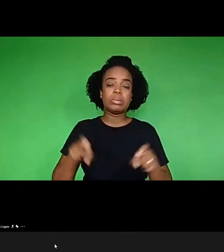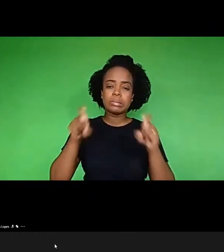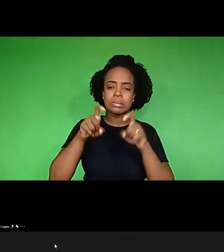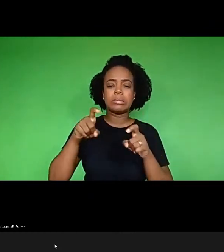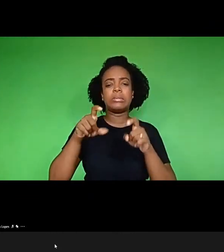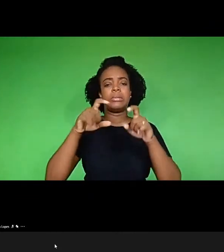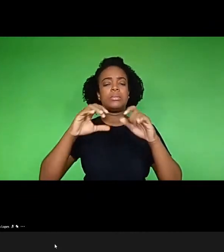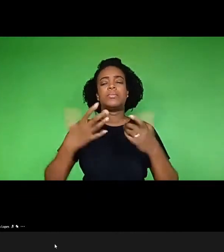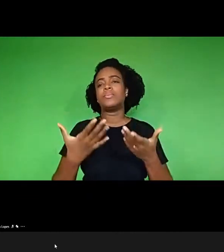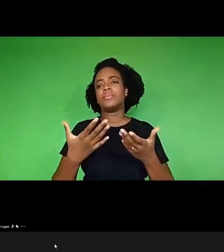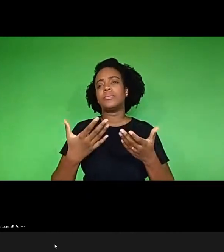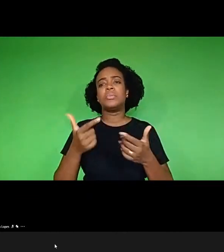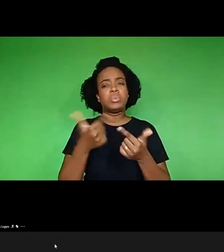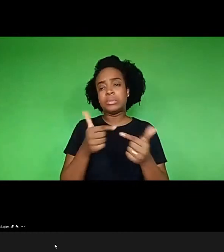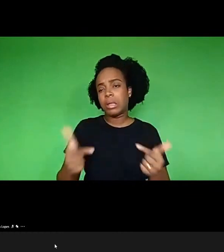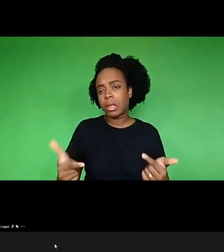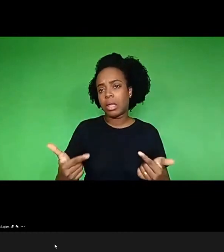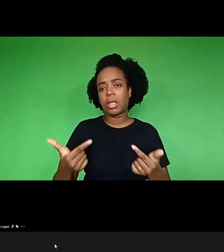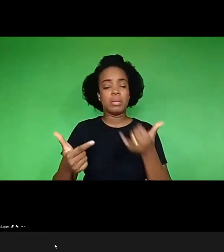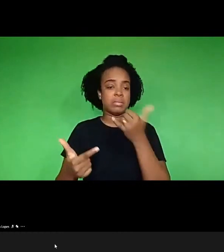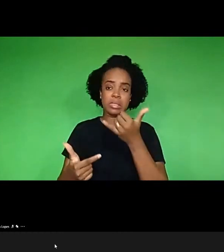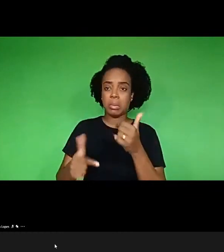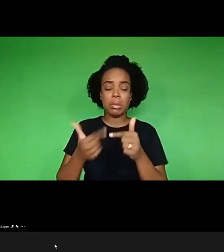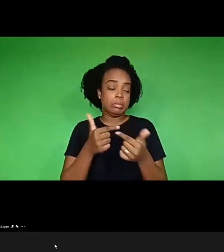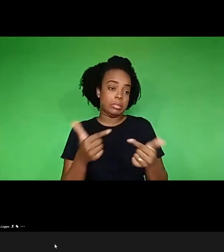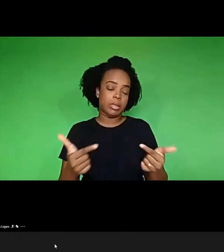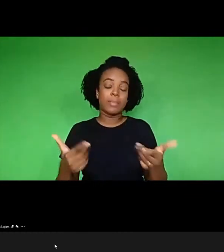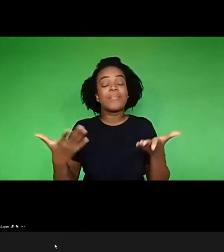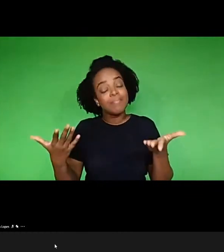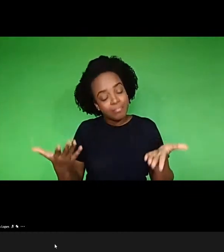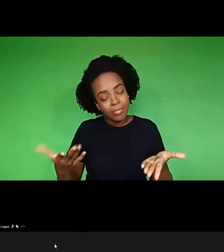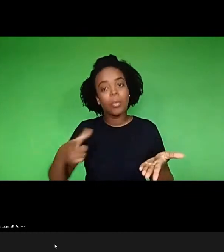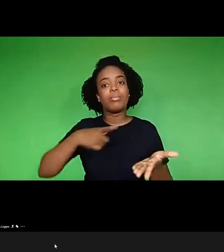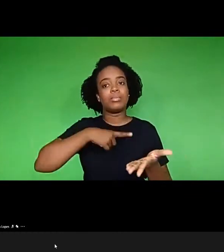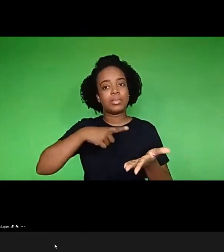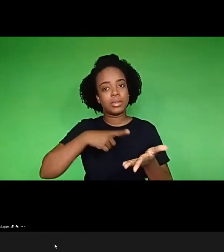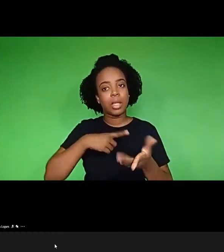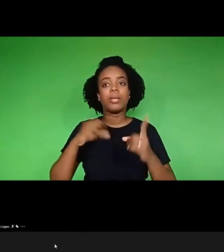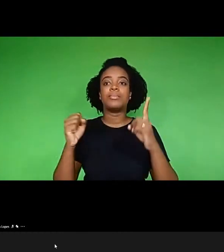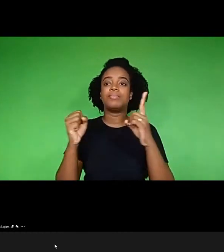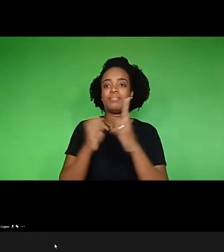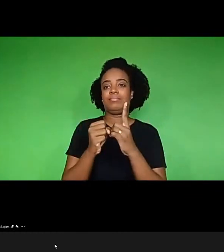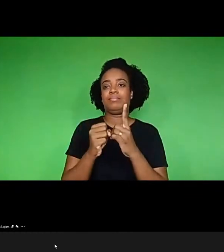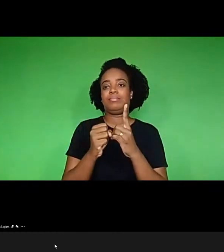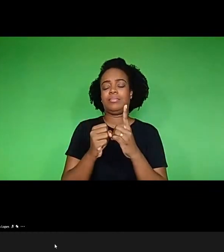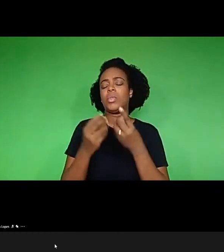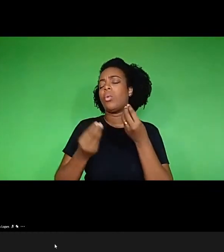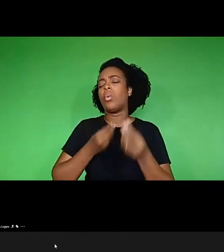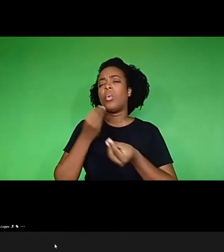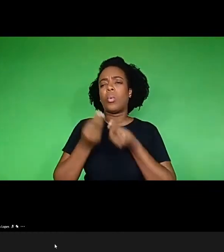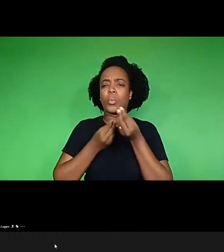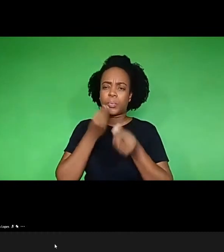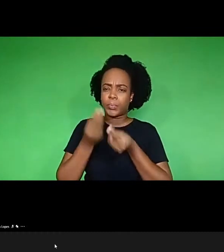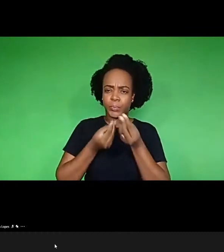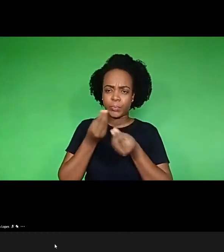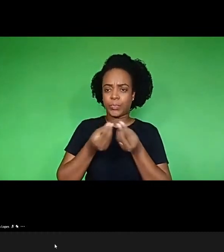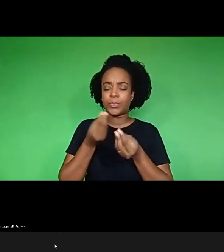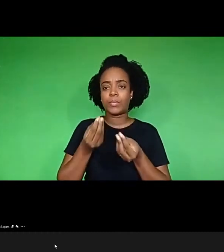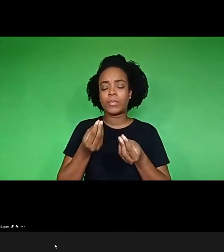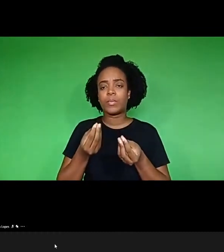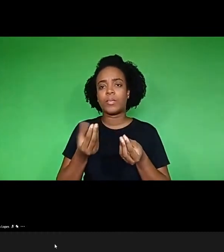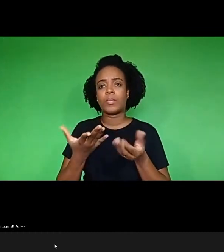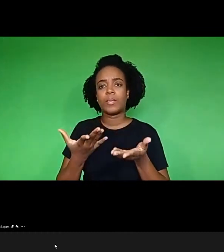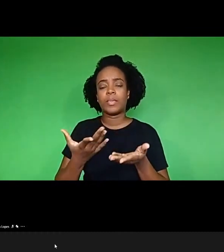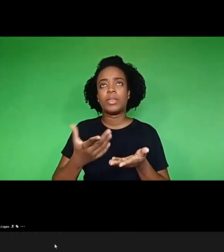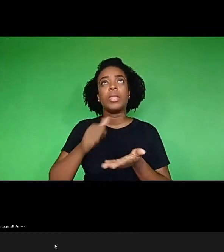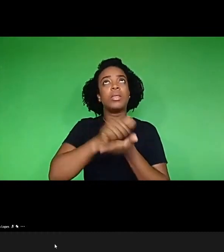gente vai ter as atividades assíncronas. Como é que elas vão funcionar? Nós teremos outras